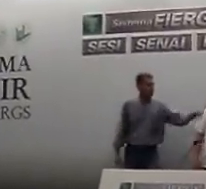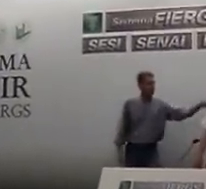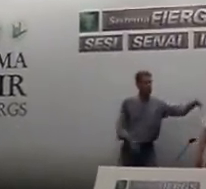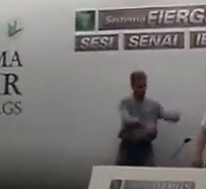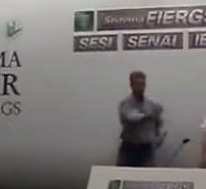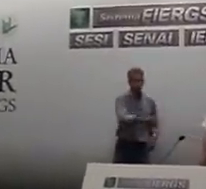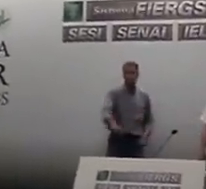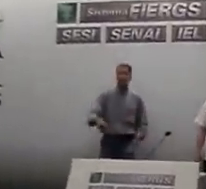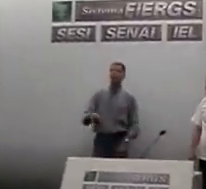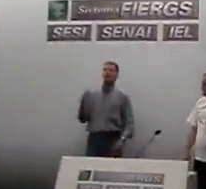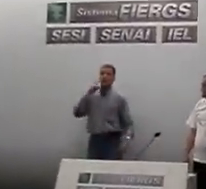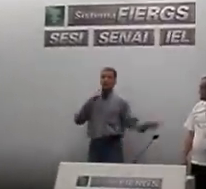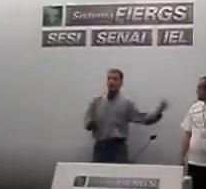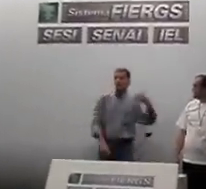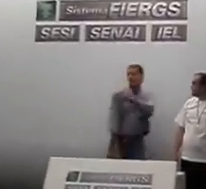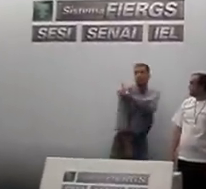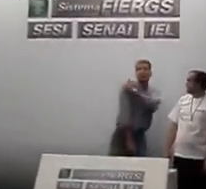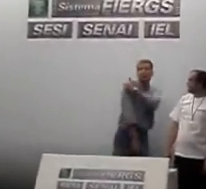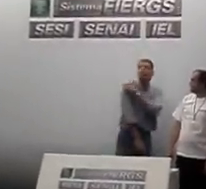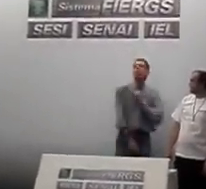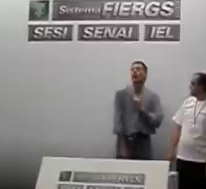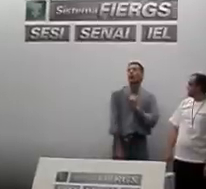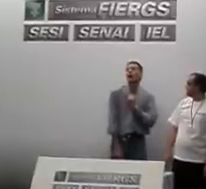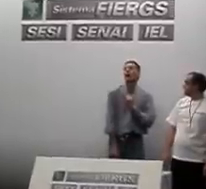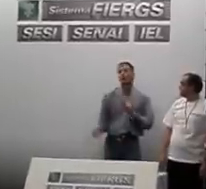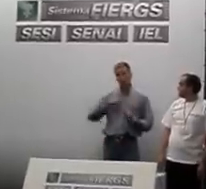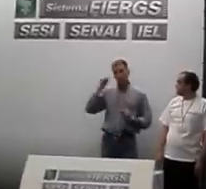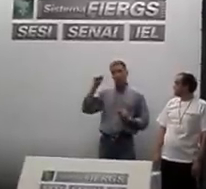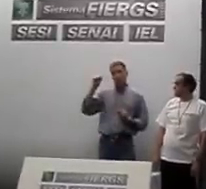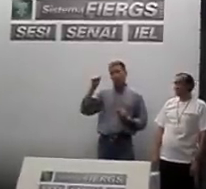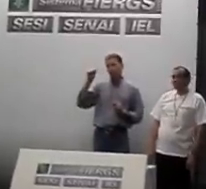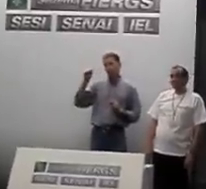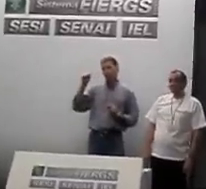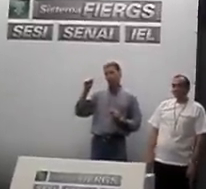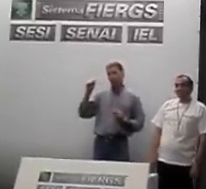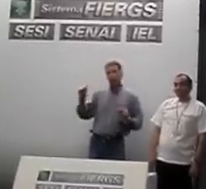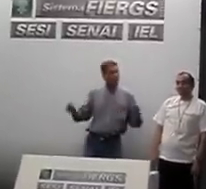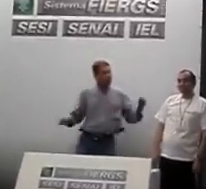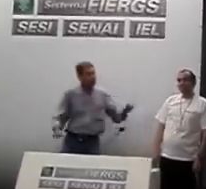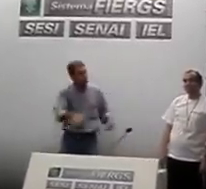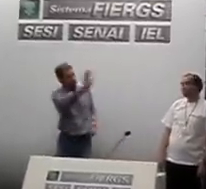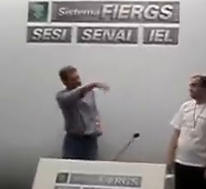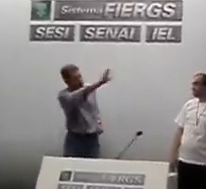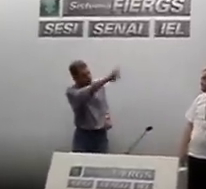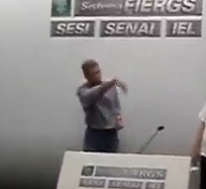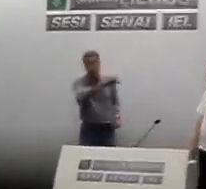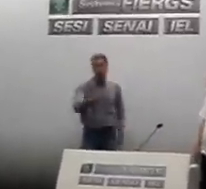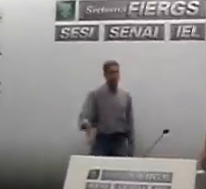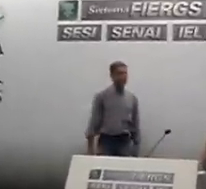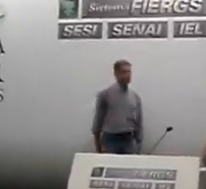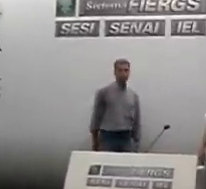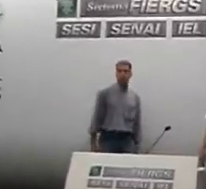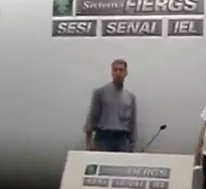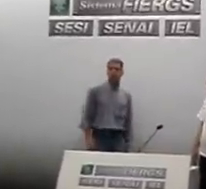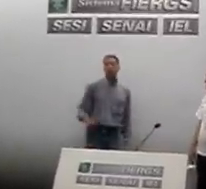os ouvintes e o surdo. Chega e cutuca o surdo desse jeito. O que significa isso? O surdo não vai gostar.